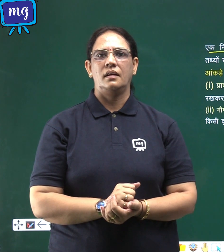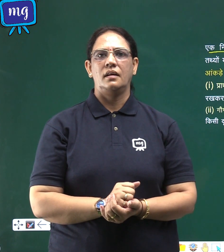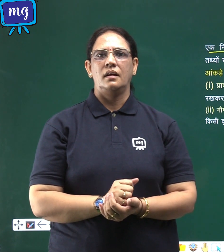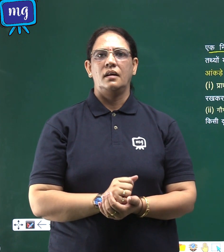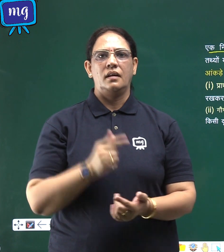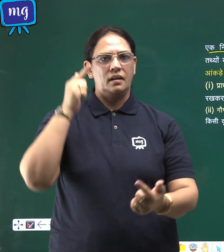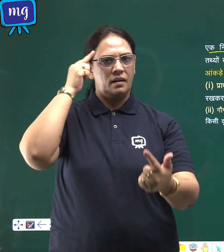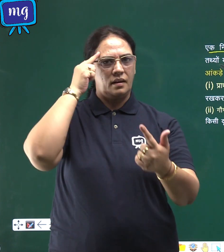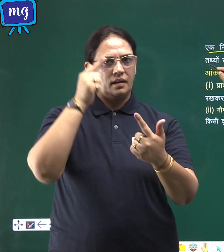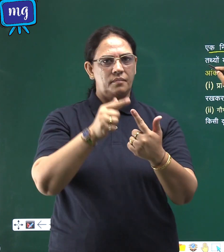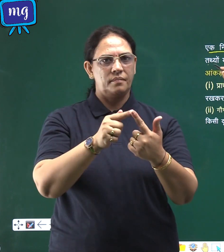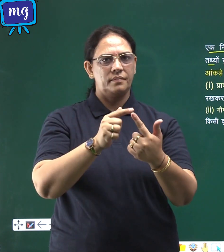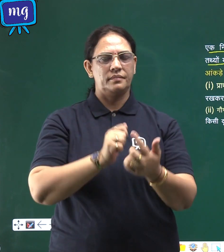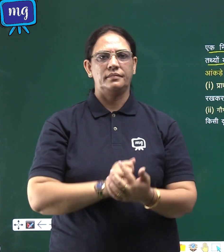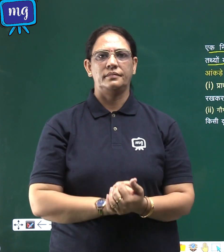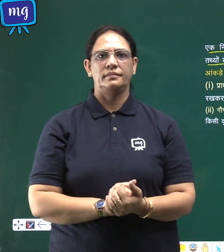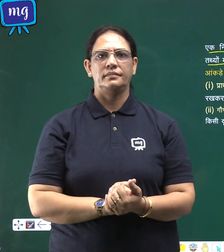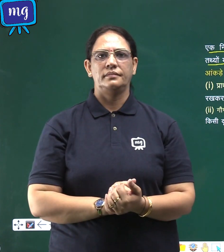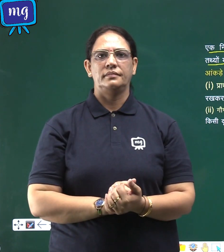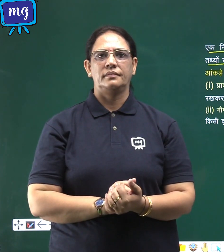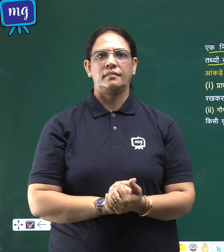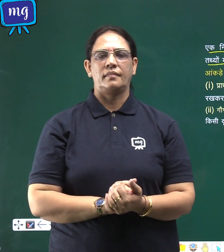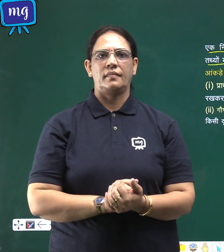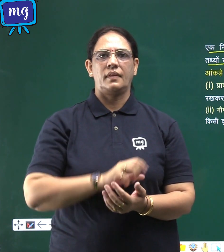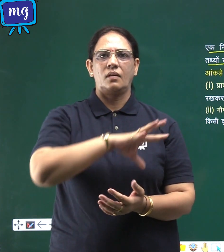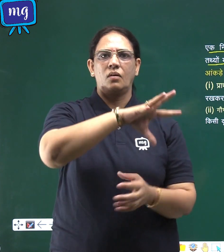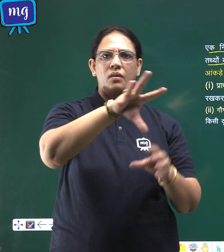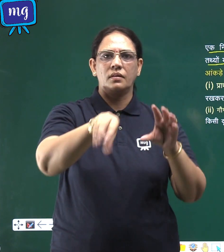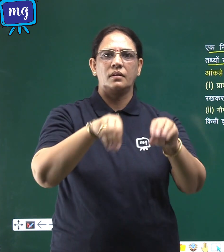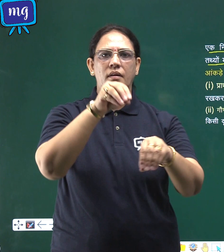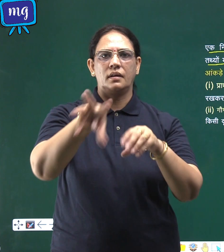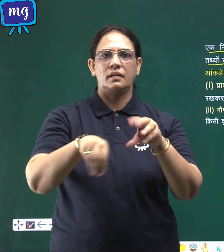एककत्रत किये गए